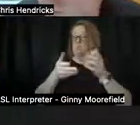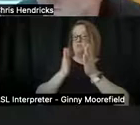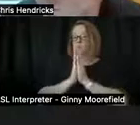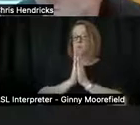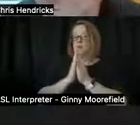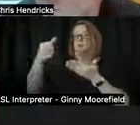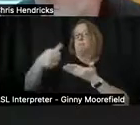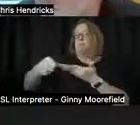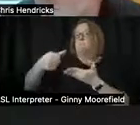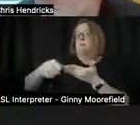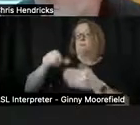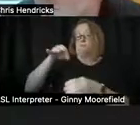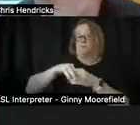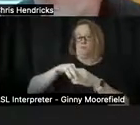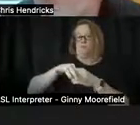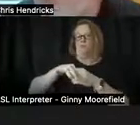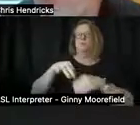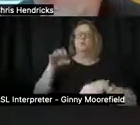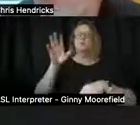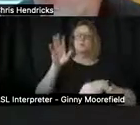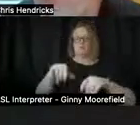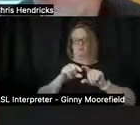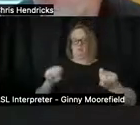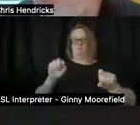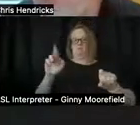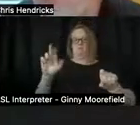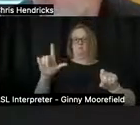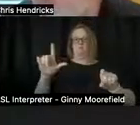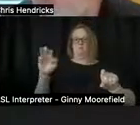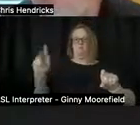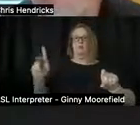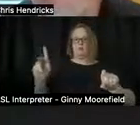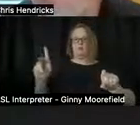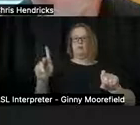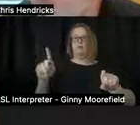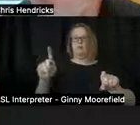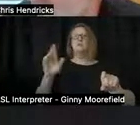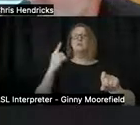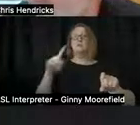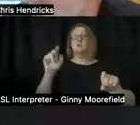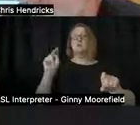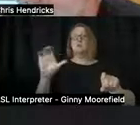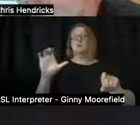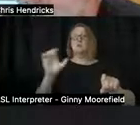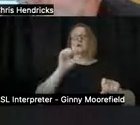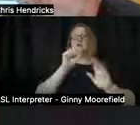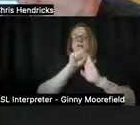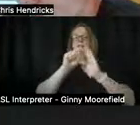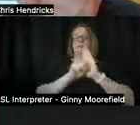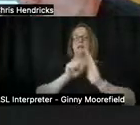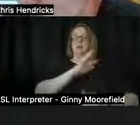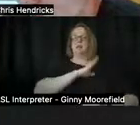opción de solicitar el voto por correo electrónico aquí en este enlace también encuentran la opción